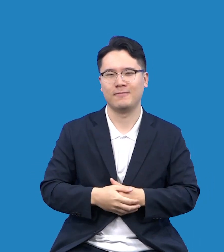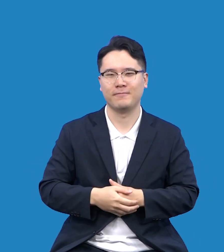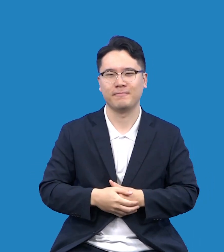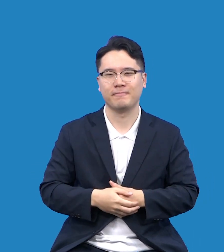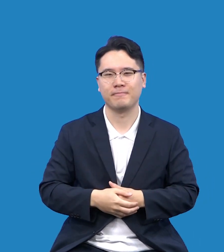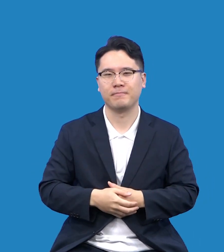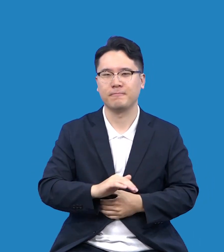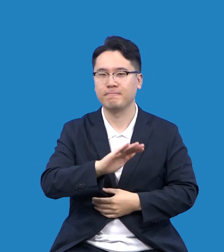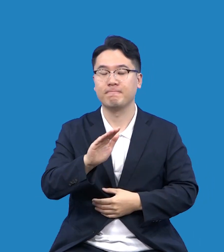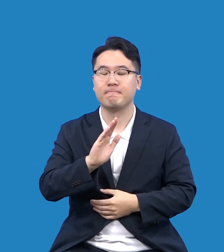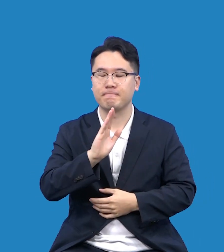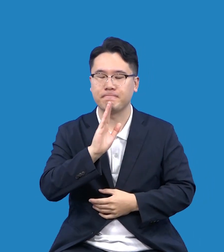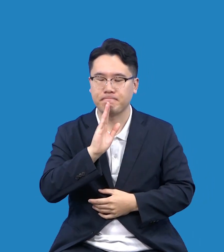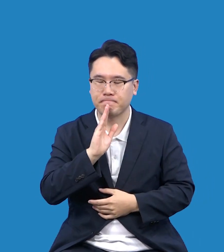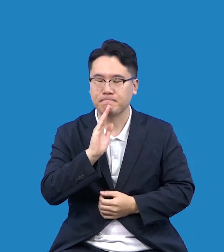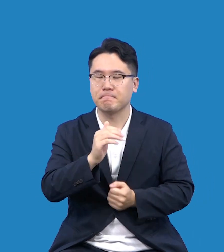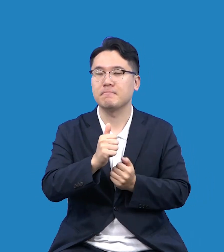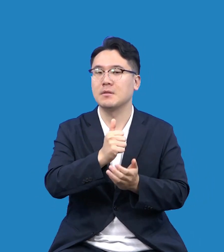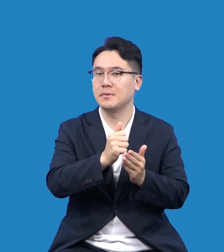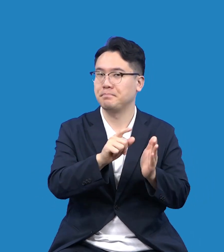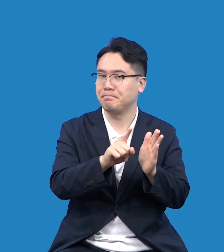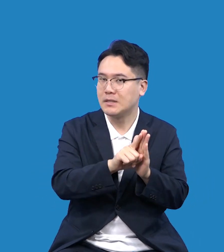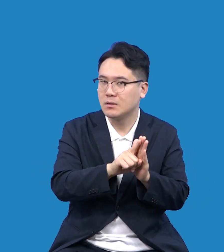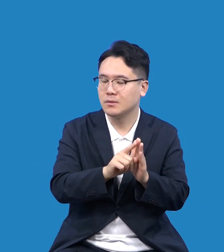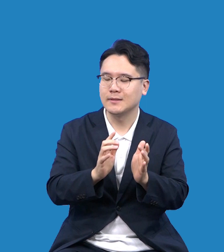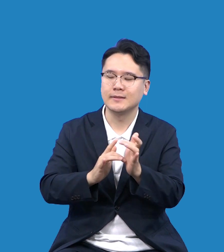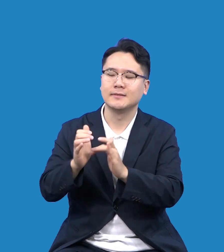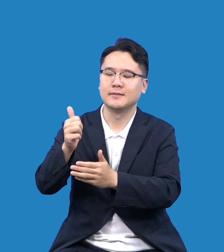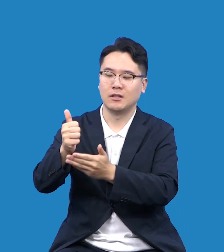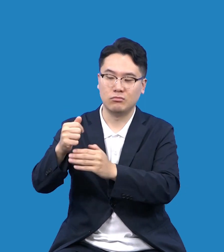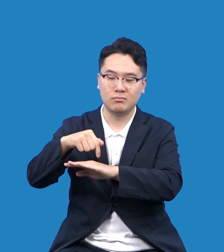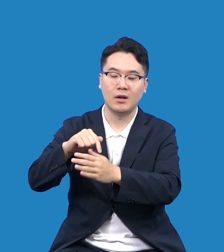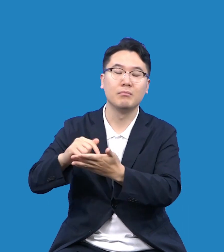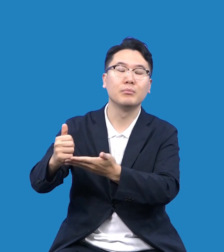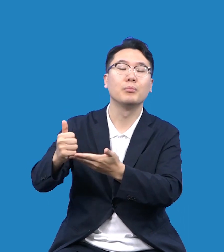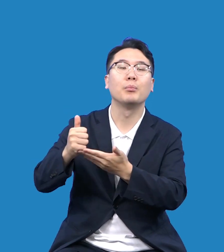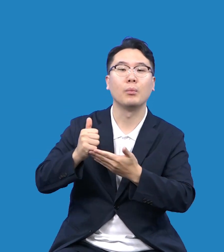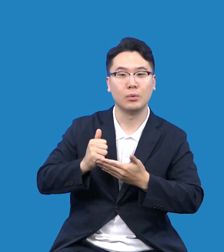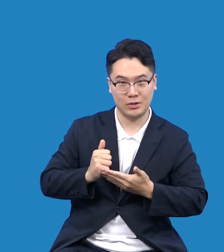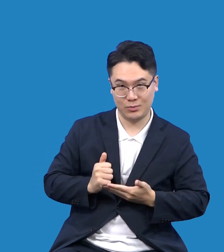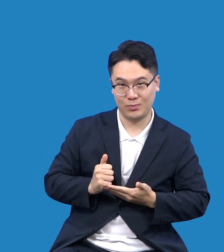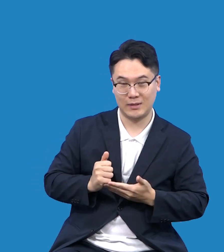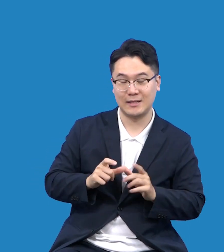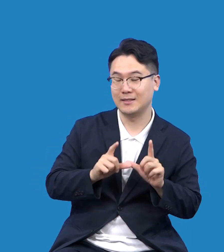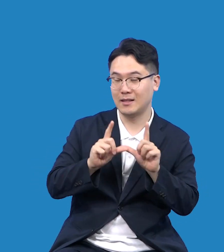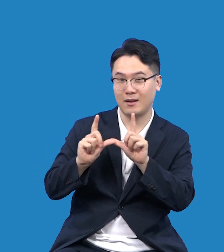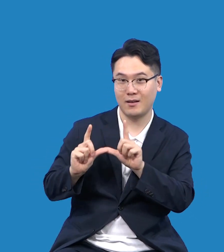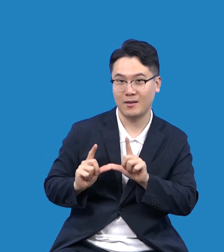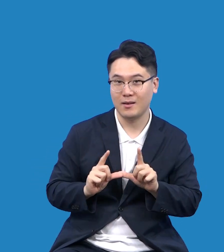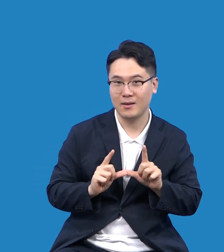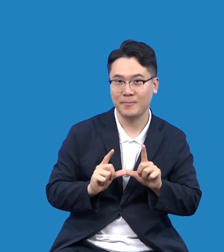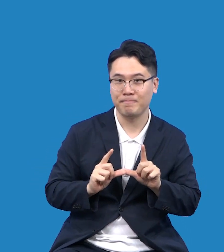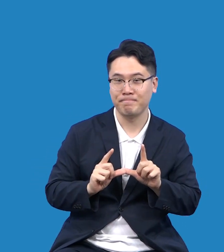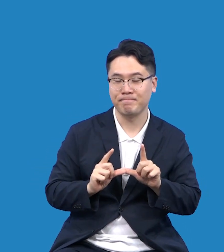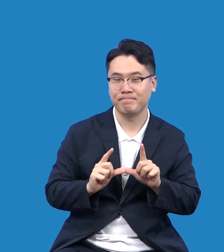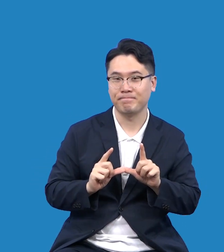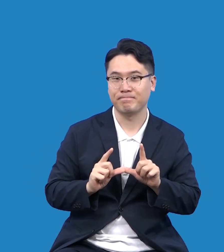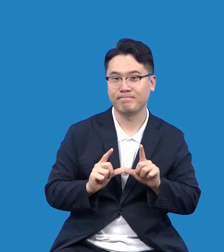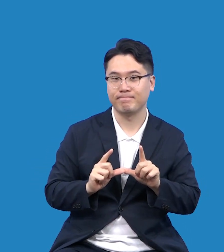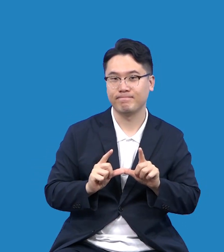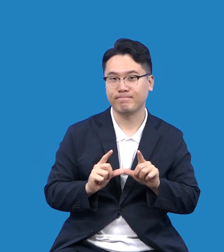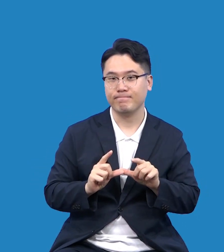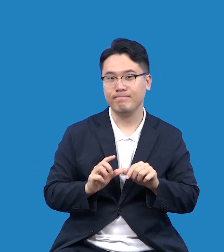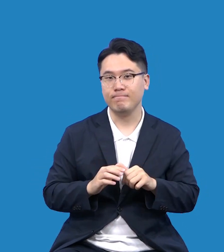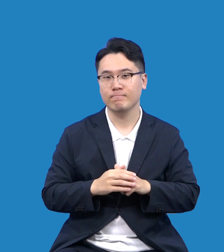정말 하나님을 믿는다. 그리고 예수님을 마음에 모시고 영접하고 산다. 그렇다고 해서